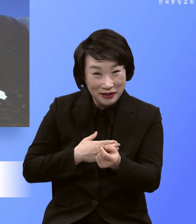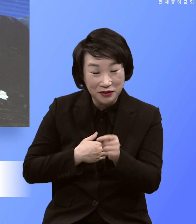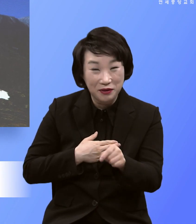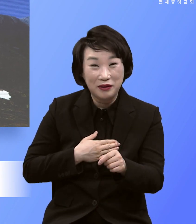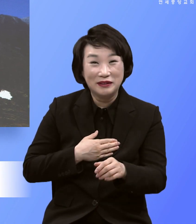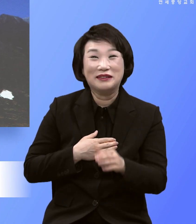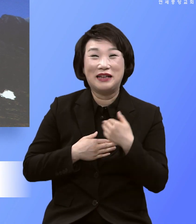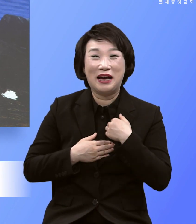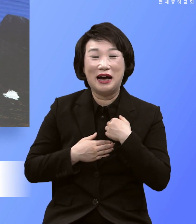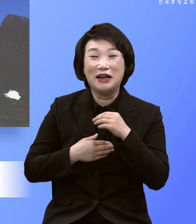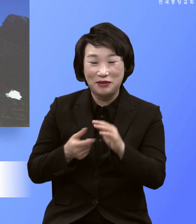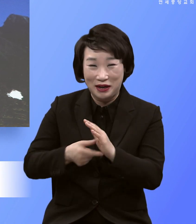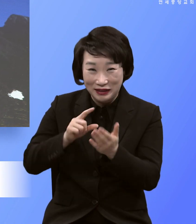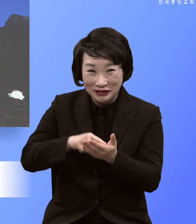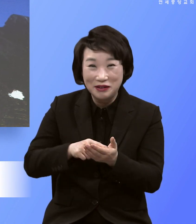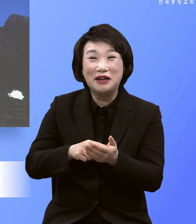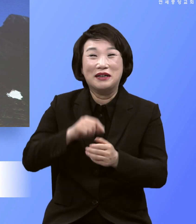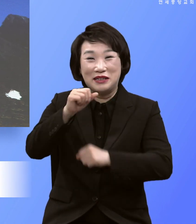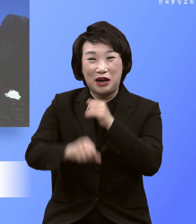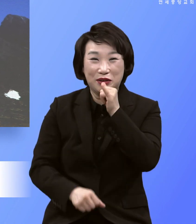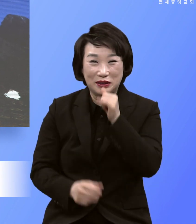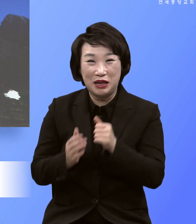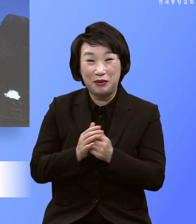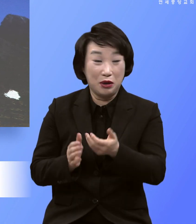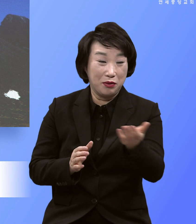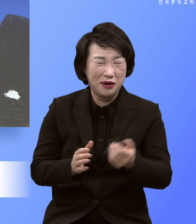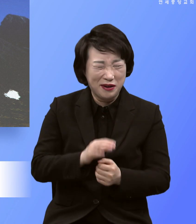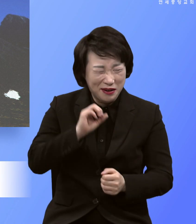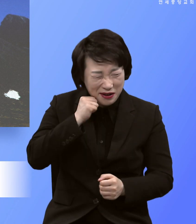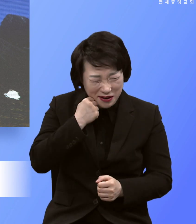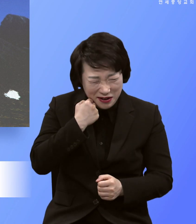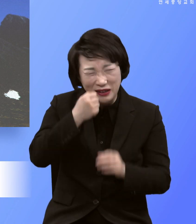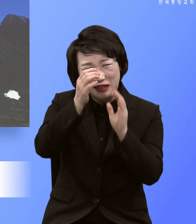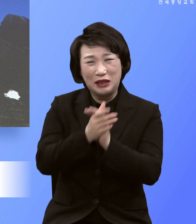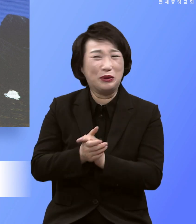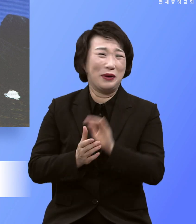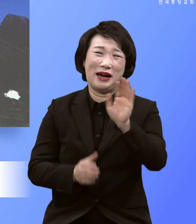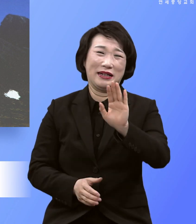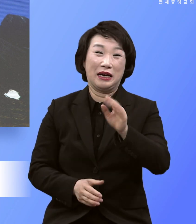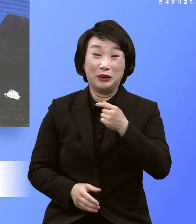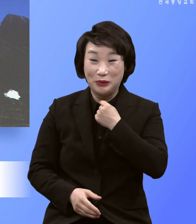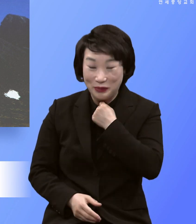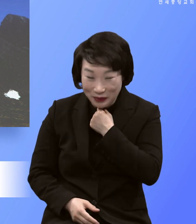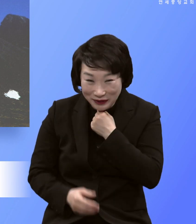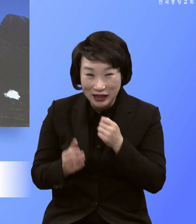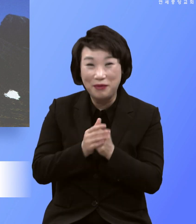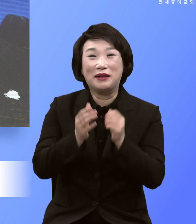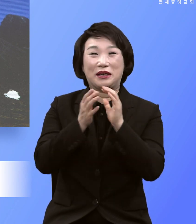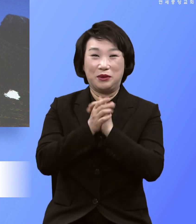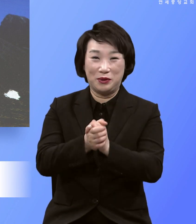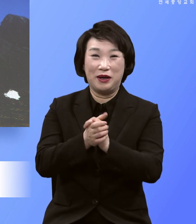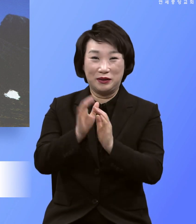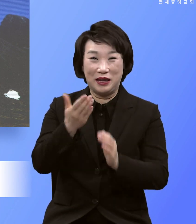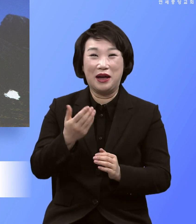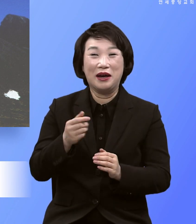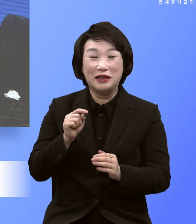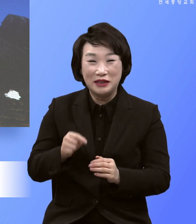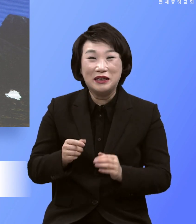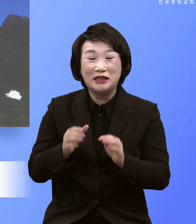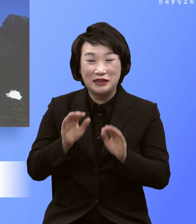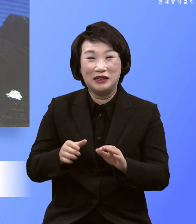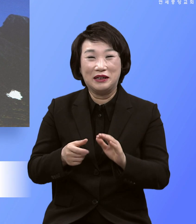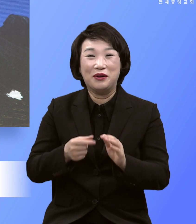그만큼 자유한 것입니다. 억지로 기도하는 것이 아니라 하고 싶어서 하는 것입니다.